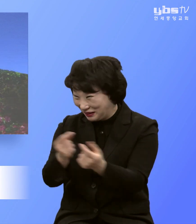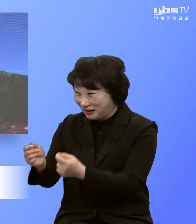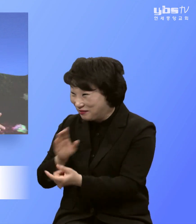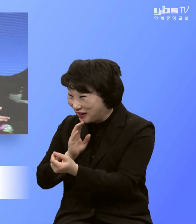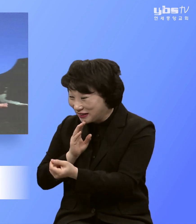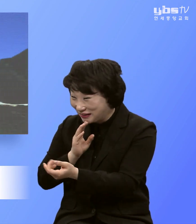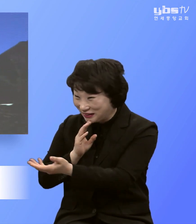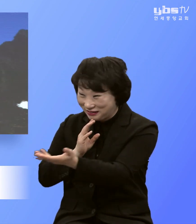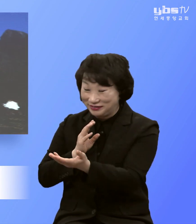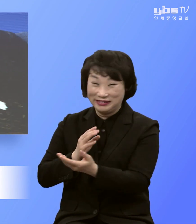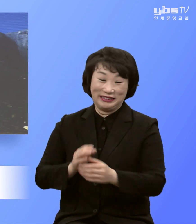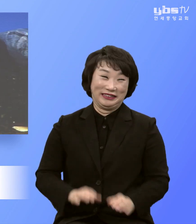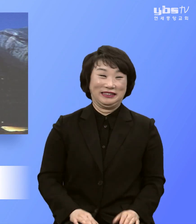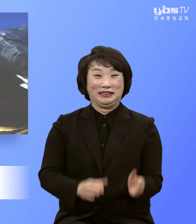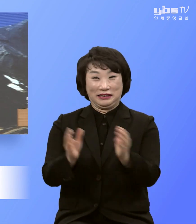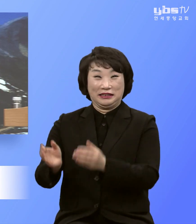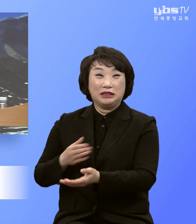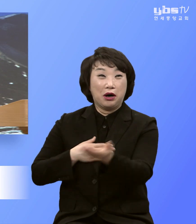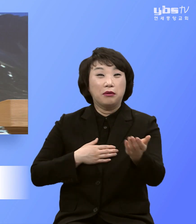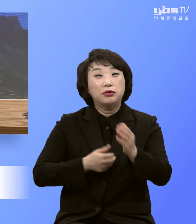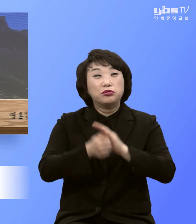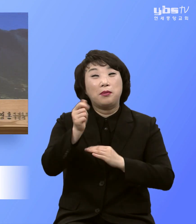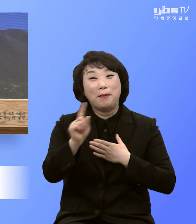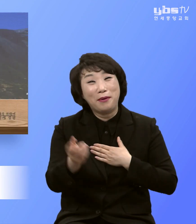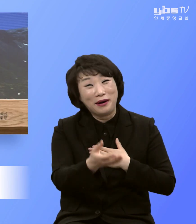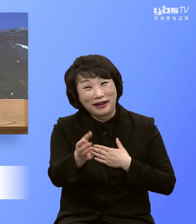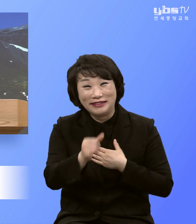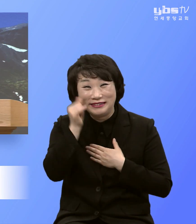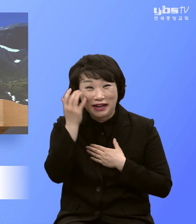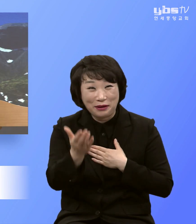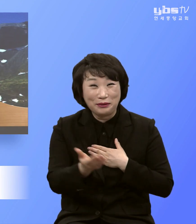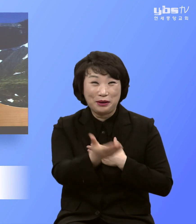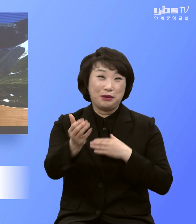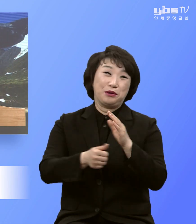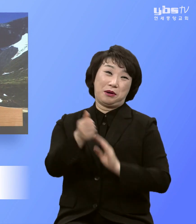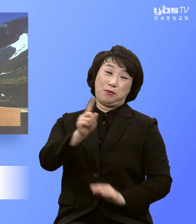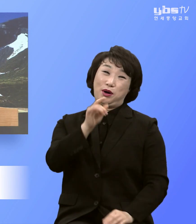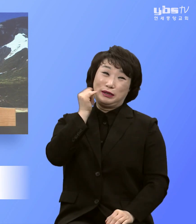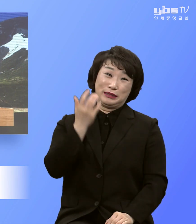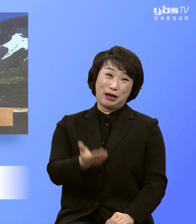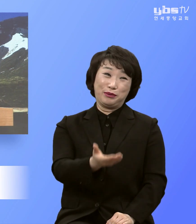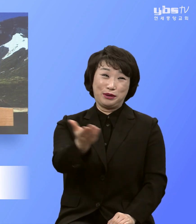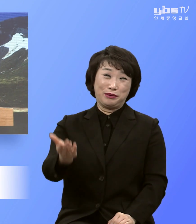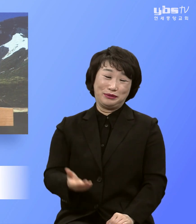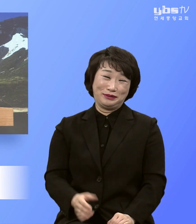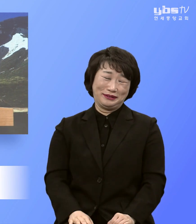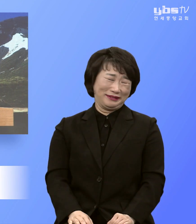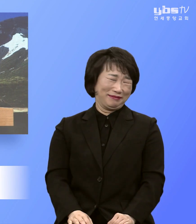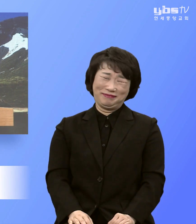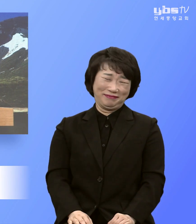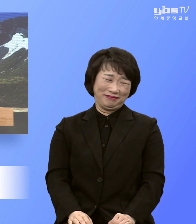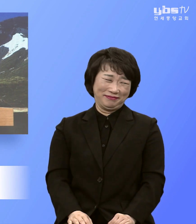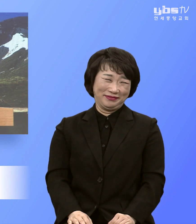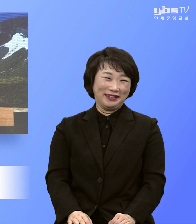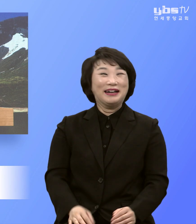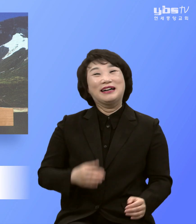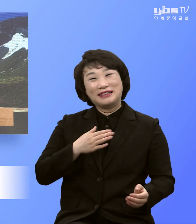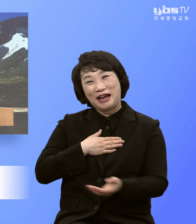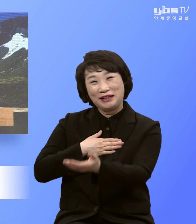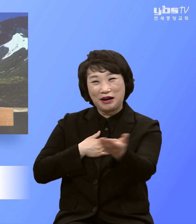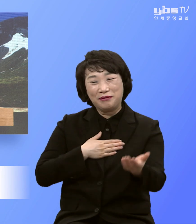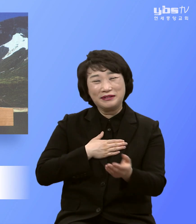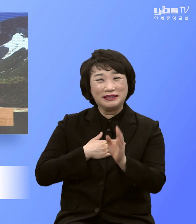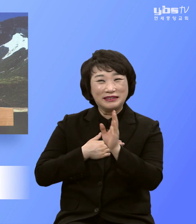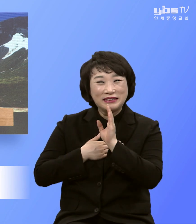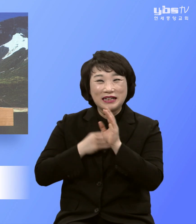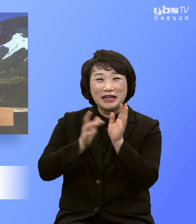그래. 그게 소망이 뭐 있냐? 소망이 뭐 있느냐? 그래서 나와 여러분에게 정말로